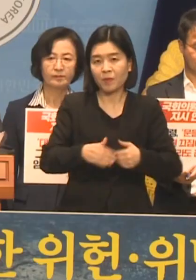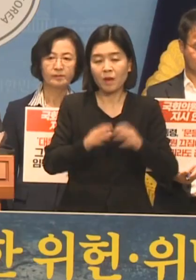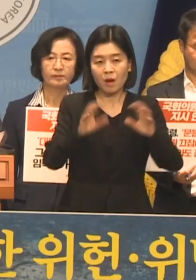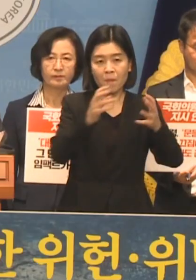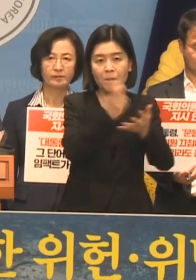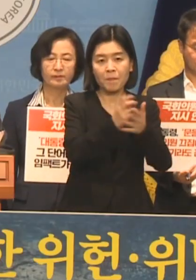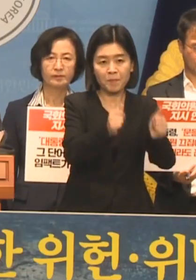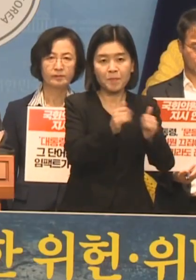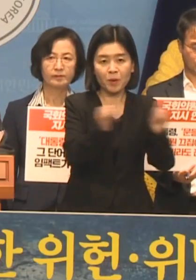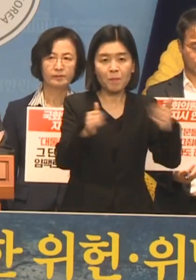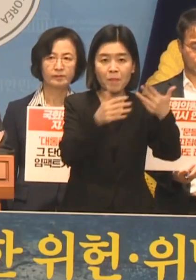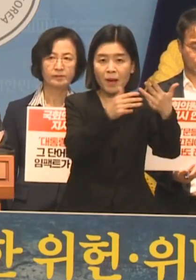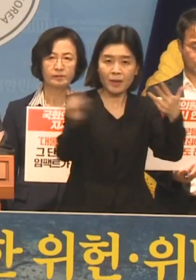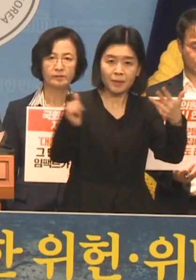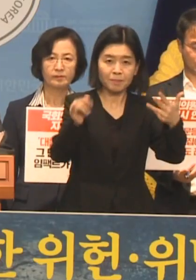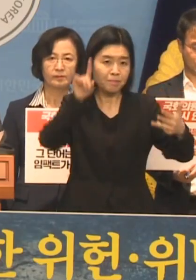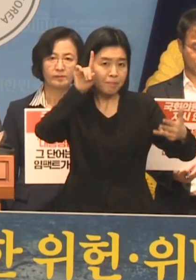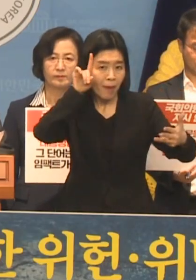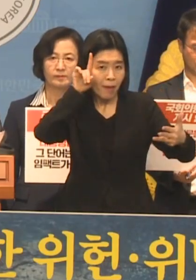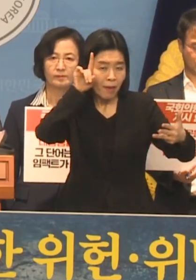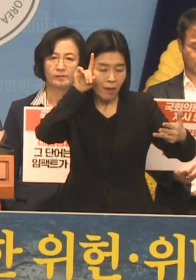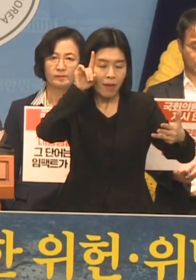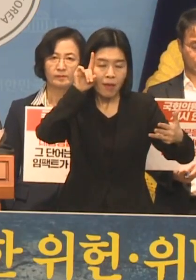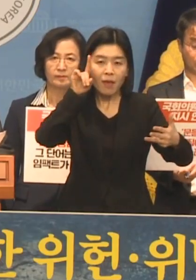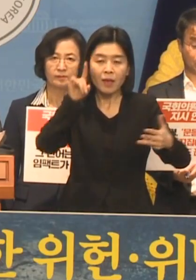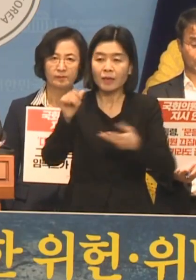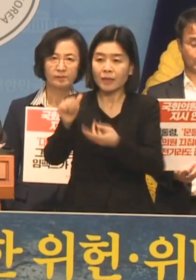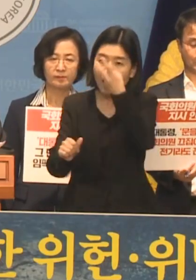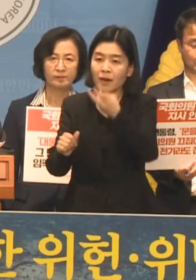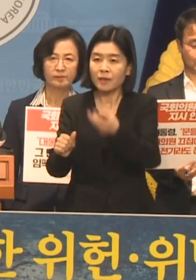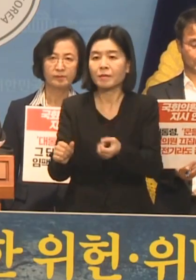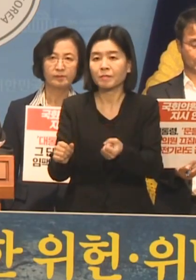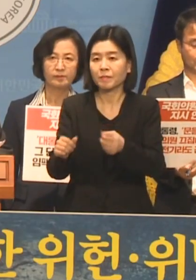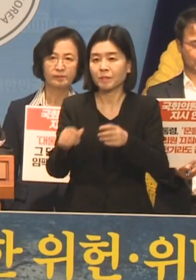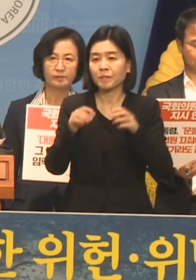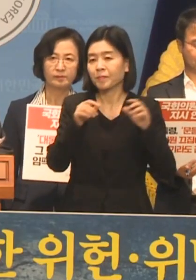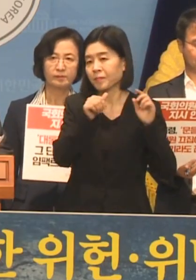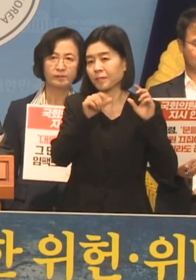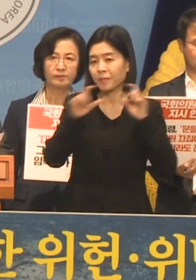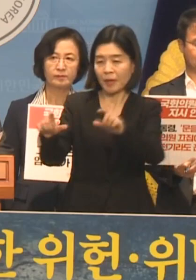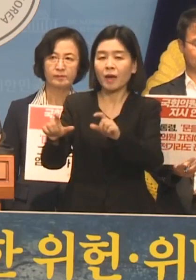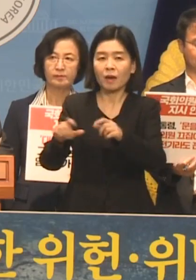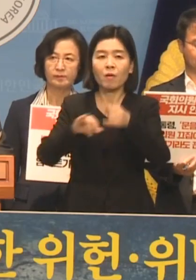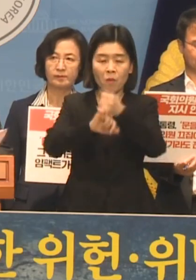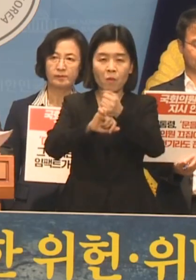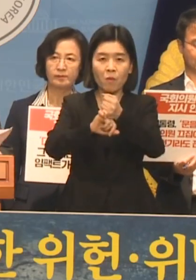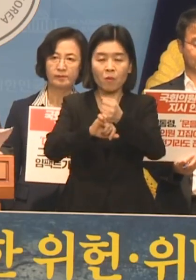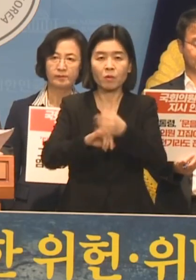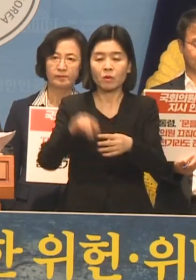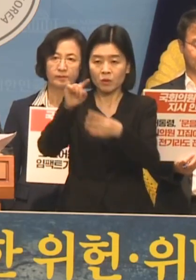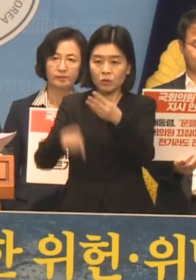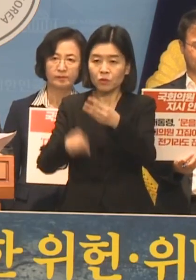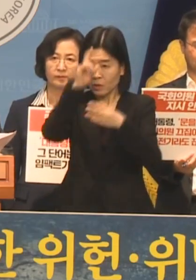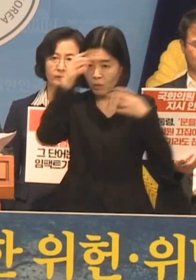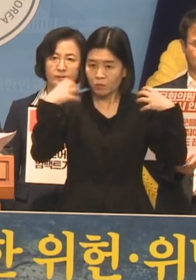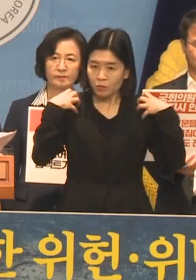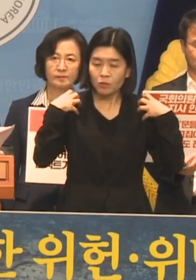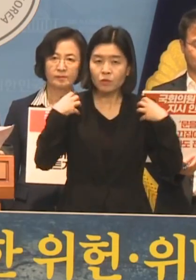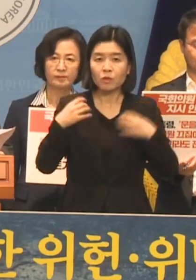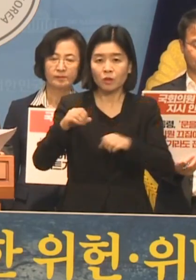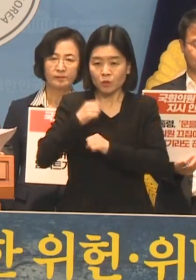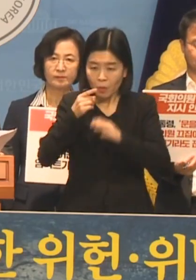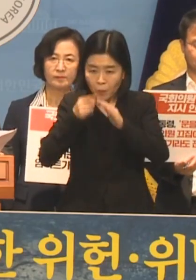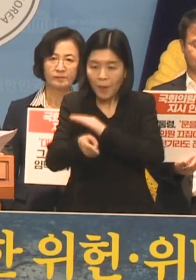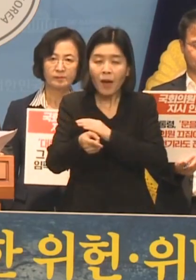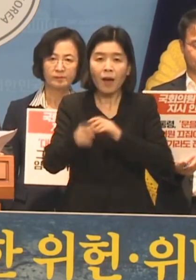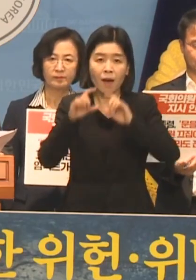8인의 만장일치 인용 결정을 내려야 할 것입니다. 윤석열 정부의 비상계엄 선포를